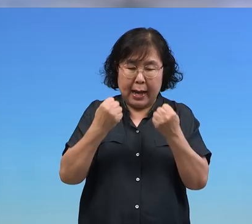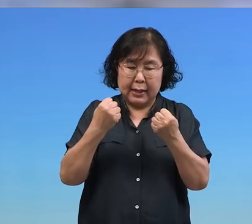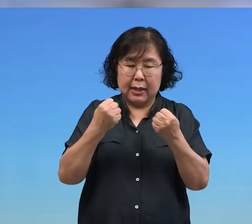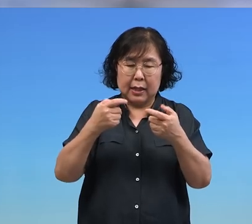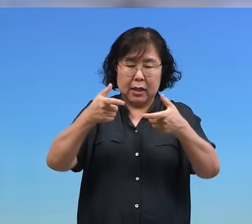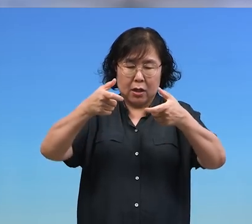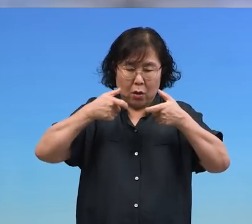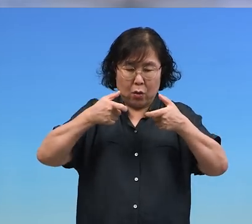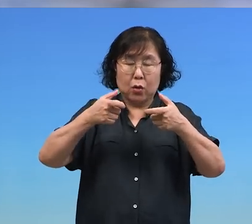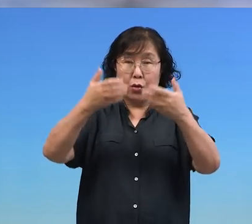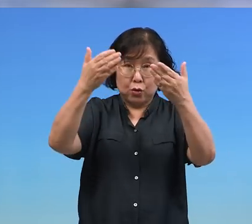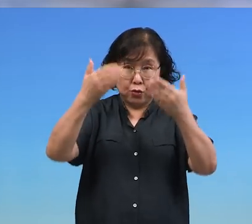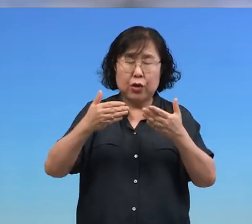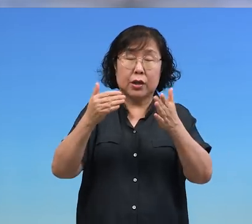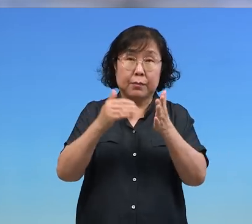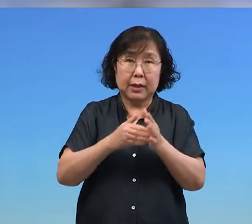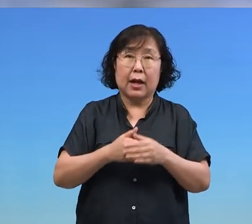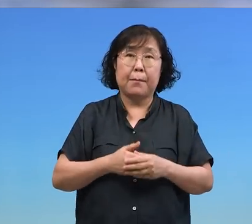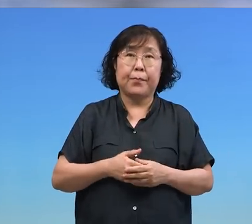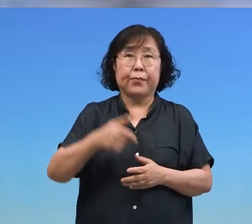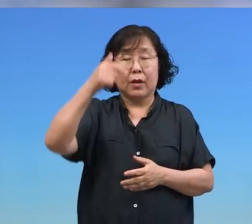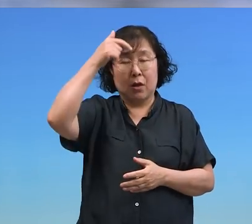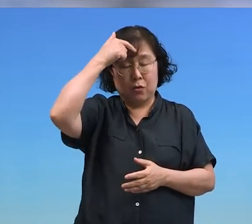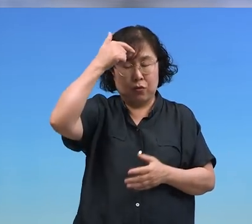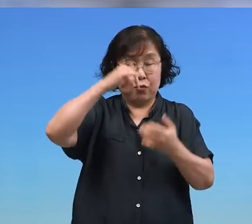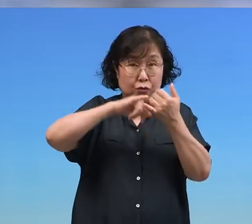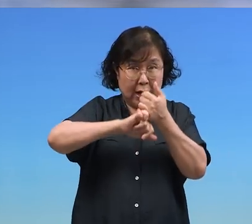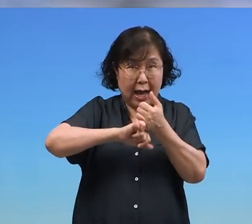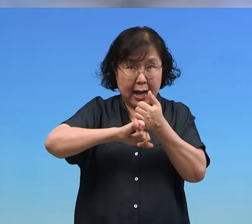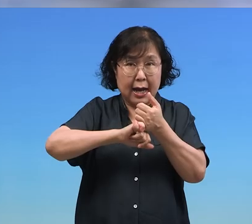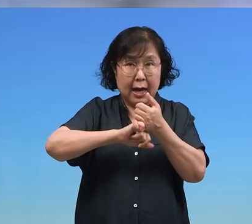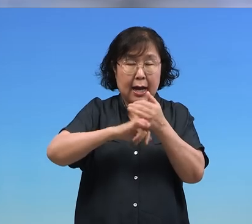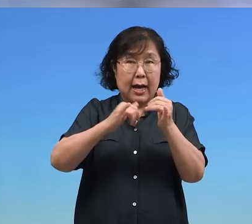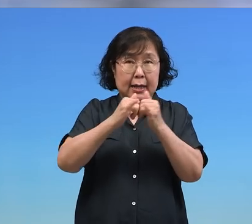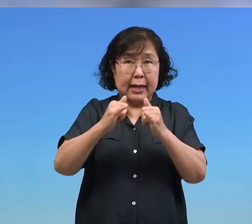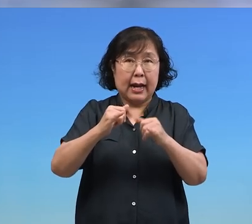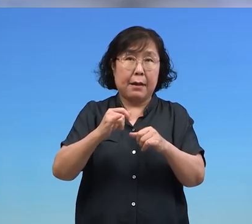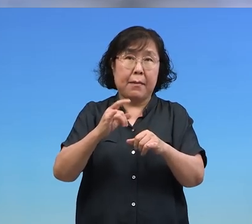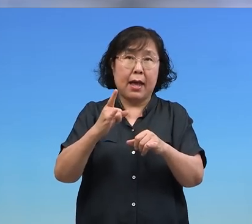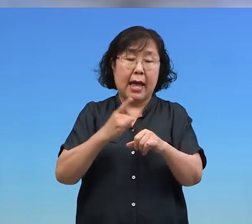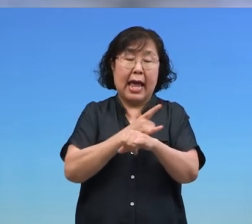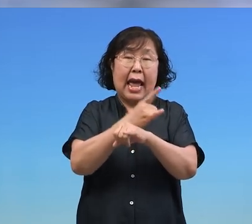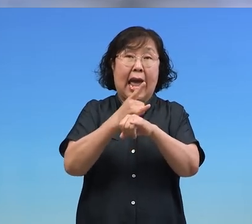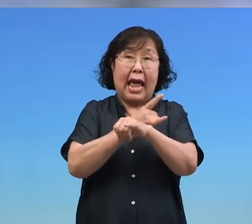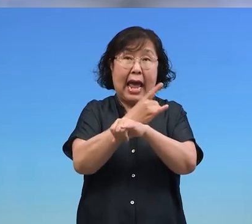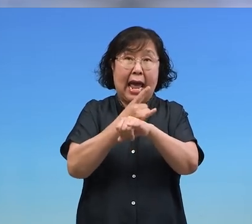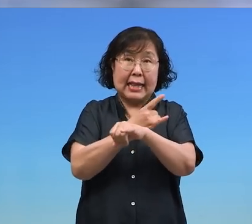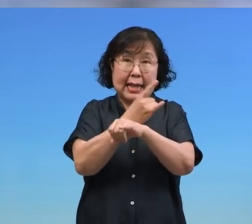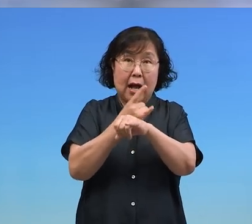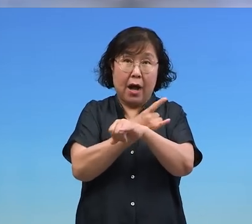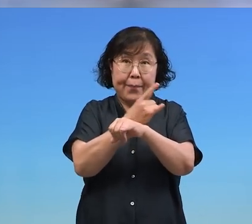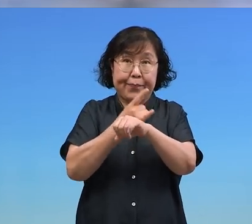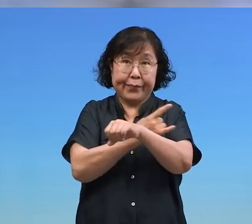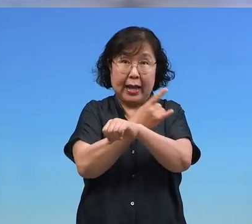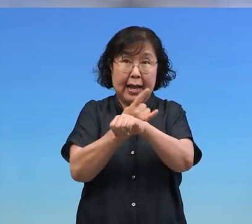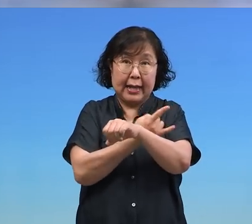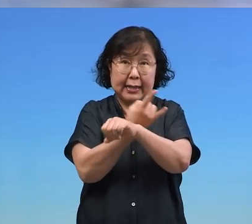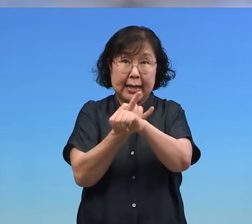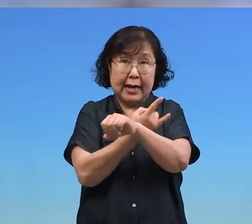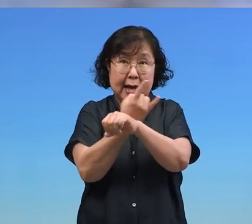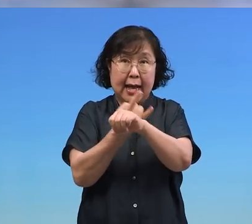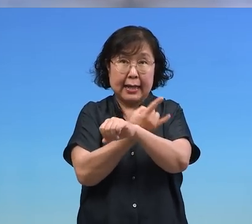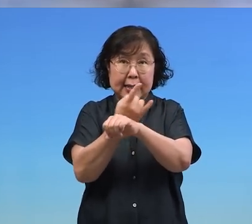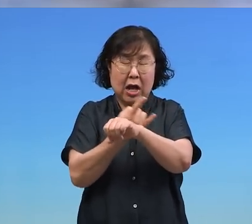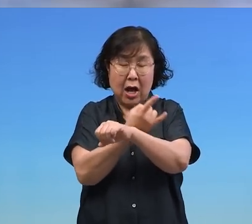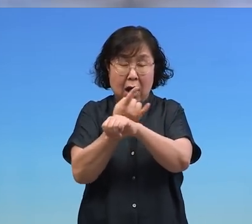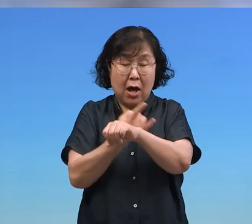또 경고가 됐는데요 여러분 그 구약의 인물 에서 아시잖아요 야곱의 형제 에서 에서를